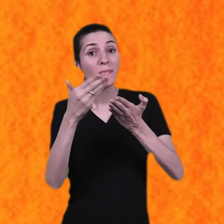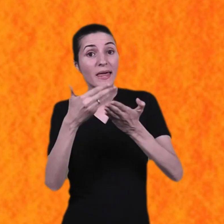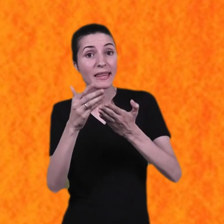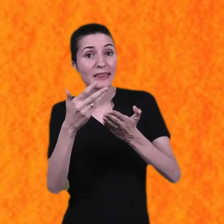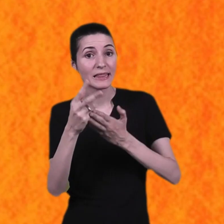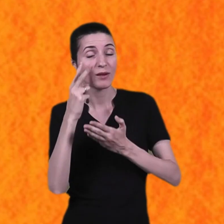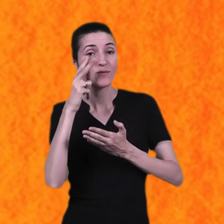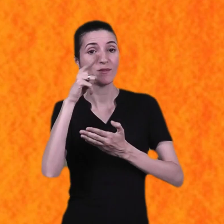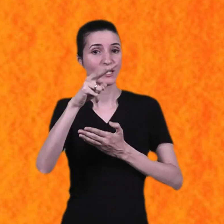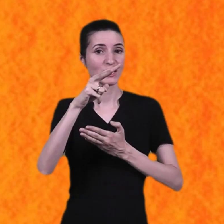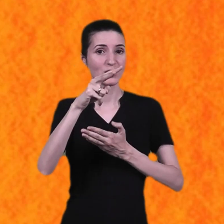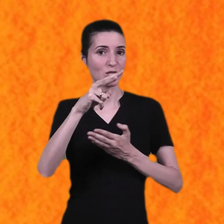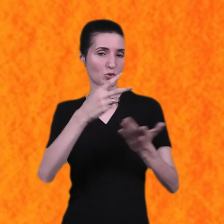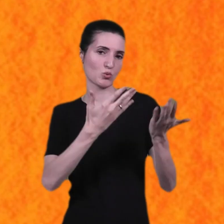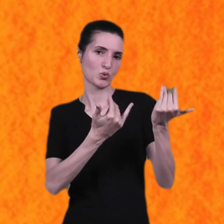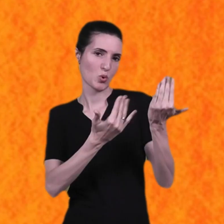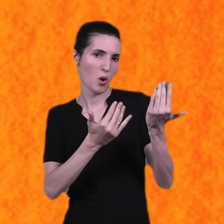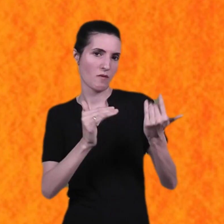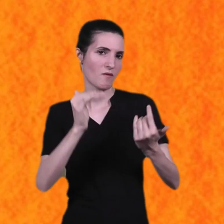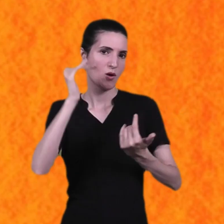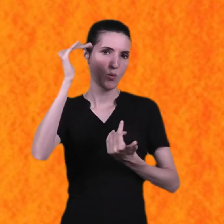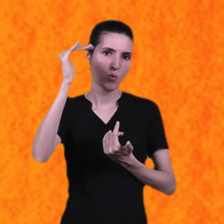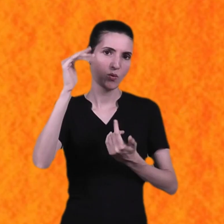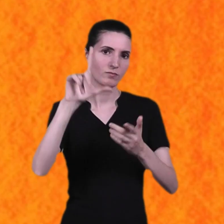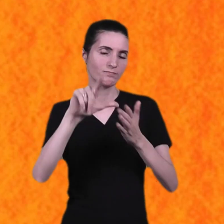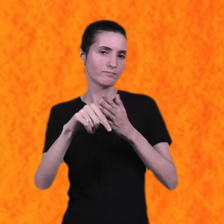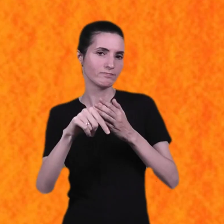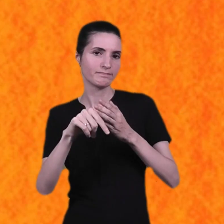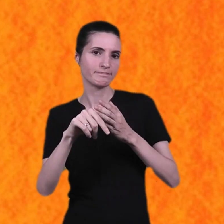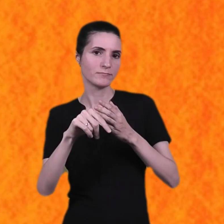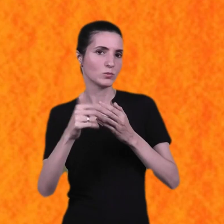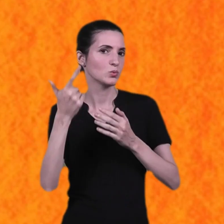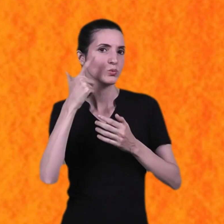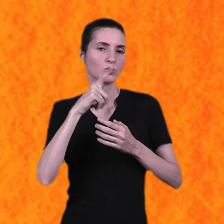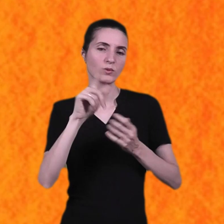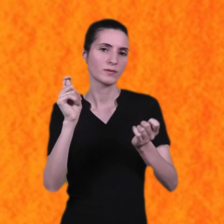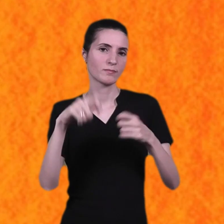perderam a visão, daí optaram por